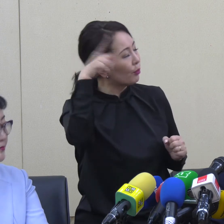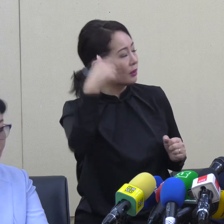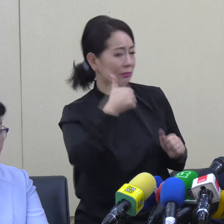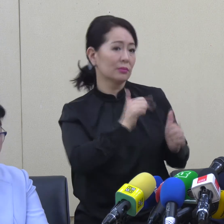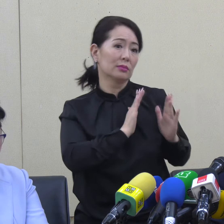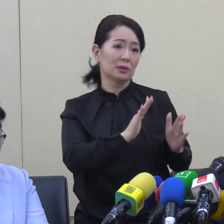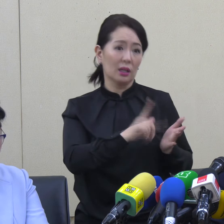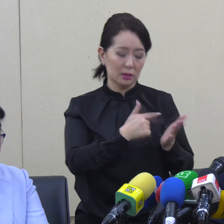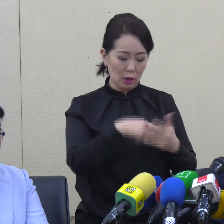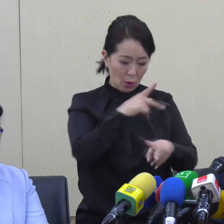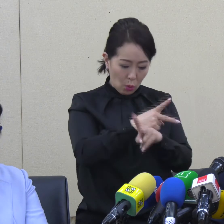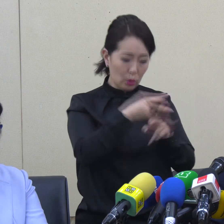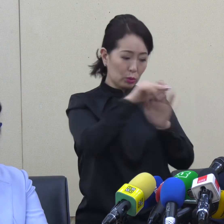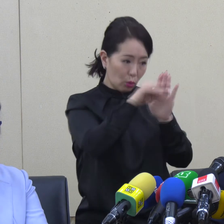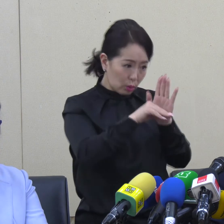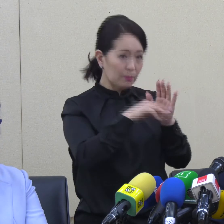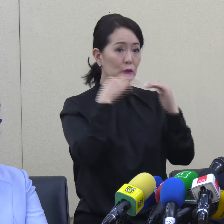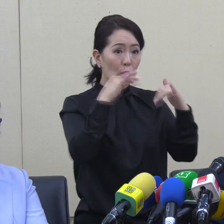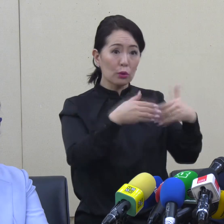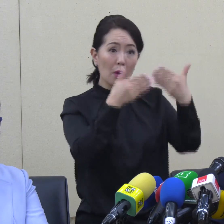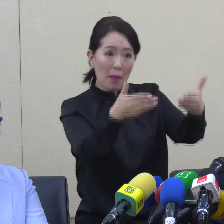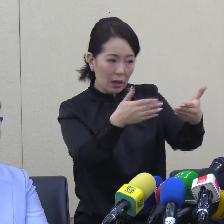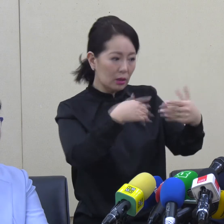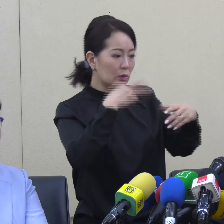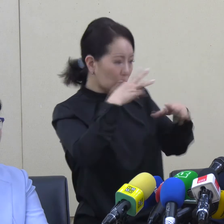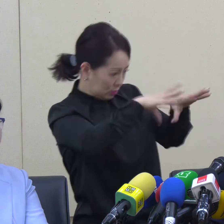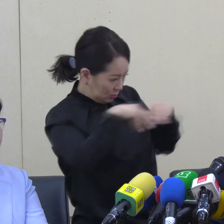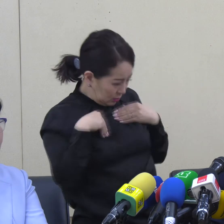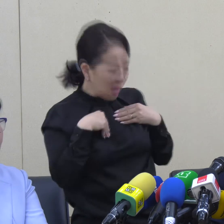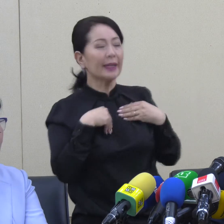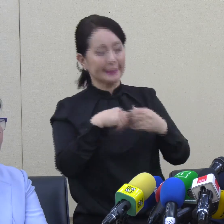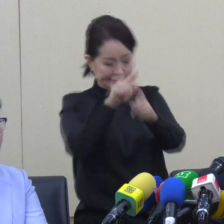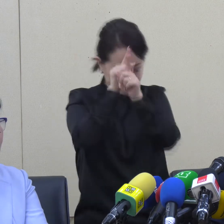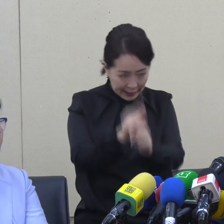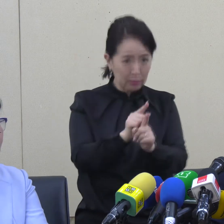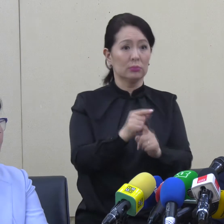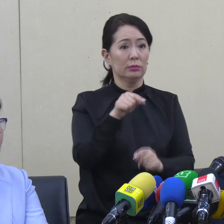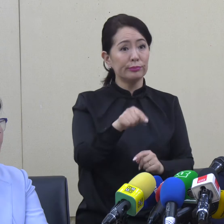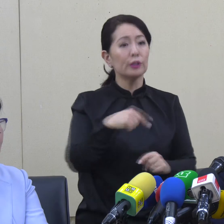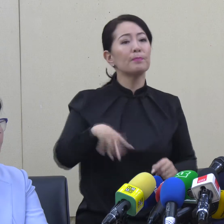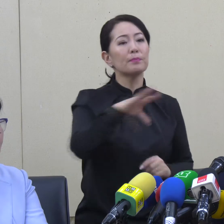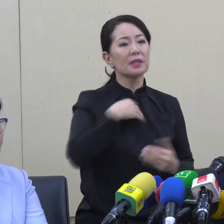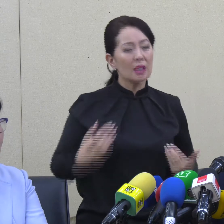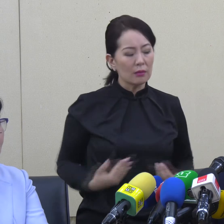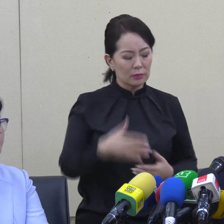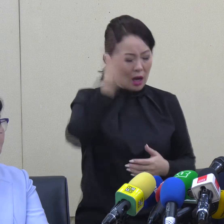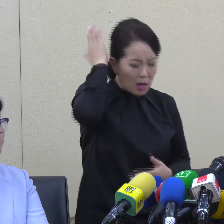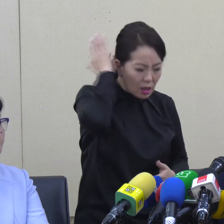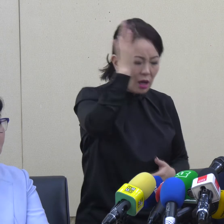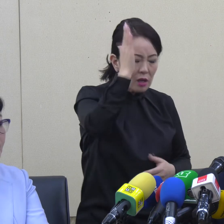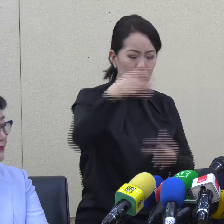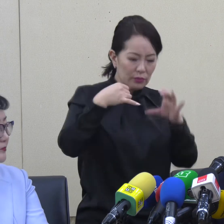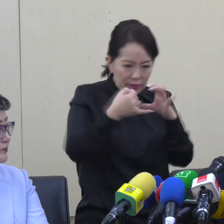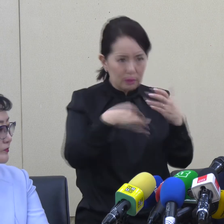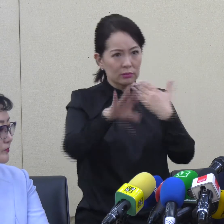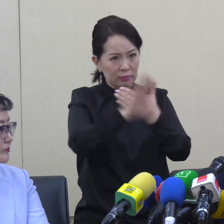хууль дүрэм бидний гаргаж өгсөн зөвлөмжийг ягстал ингэж биелүүлэх нь бидний одоо ирээдүйн энэ вирустэй